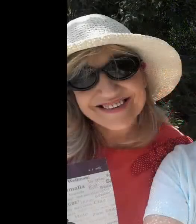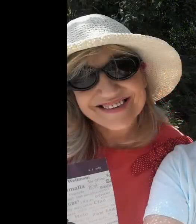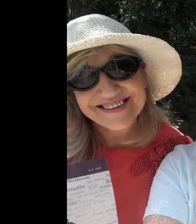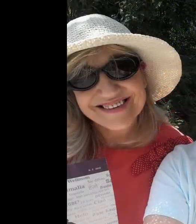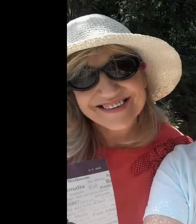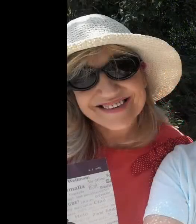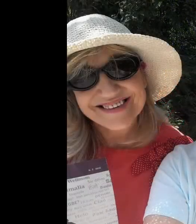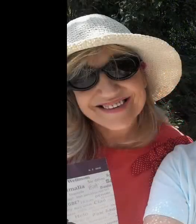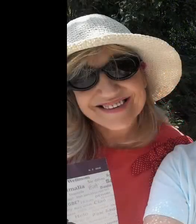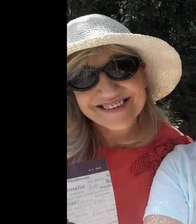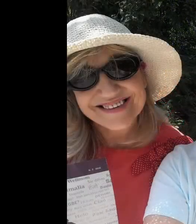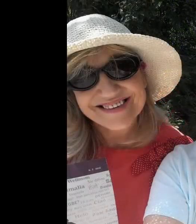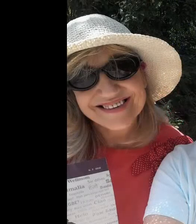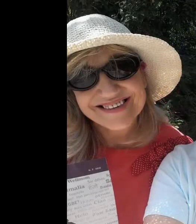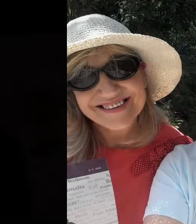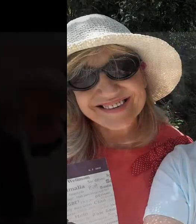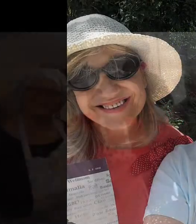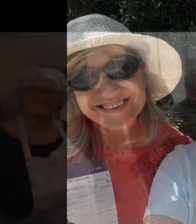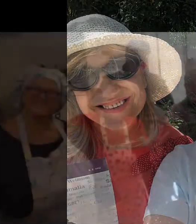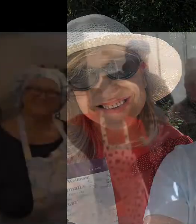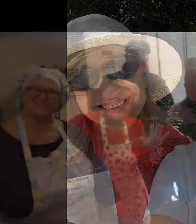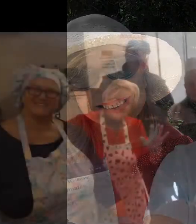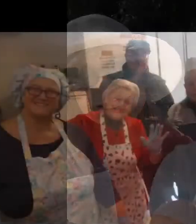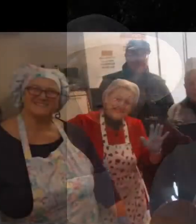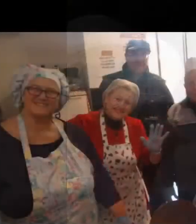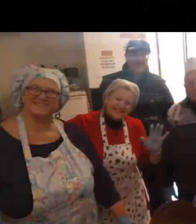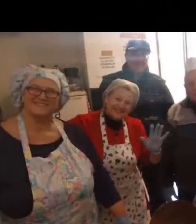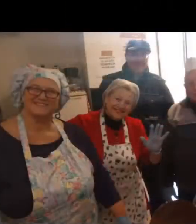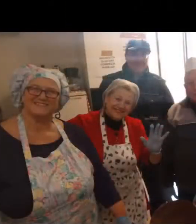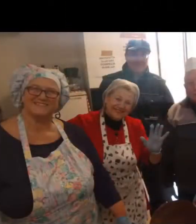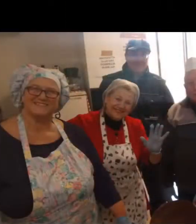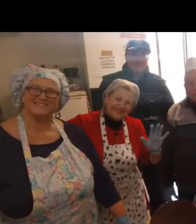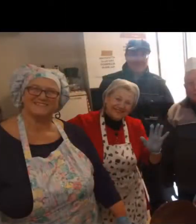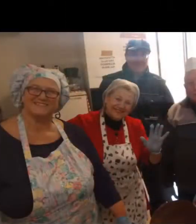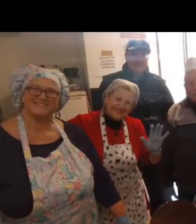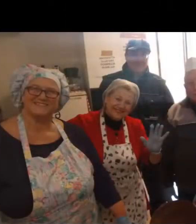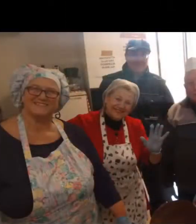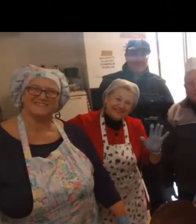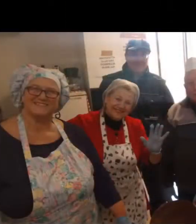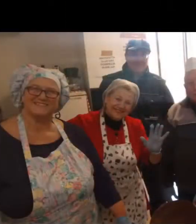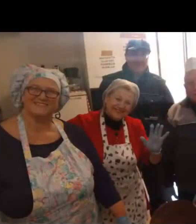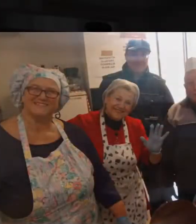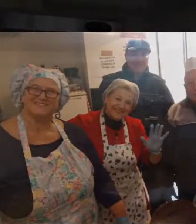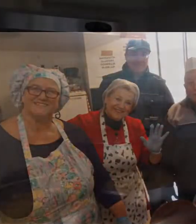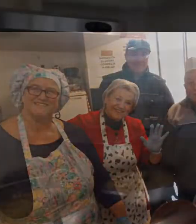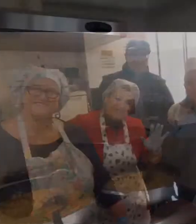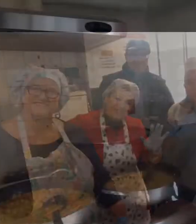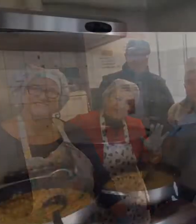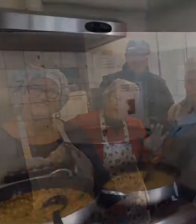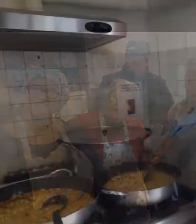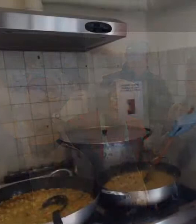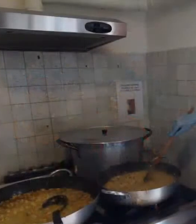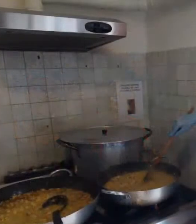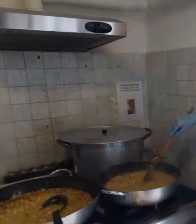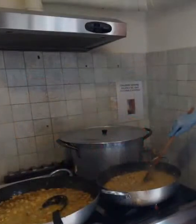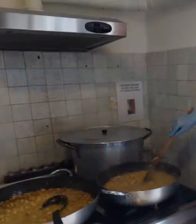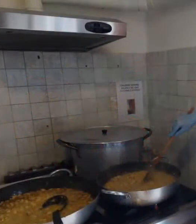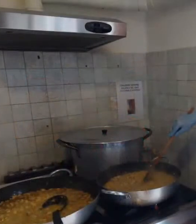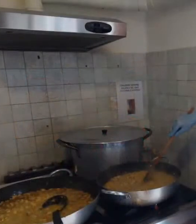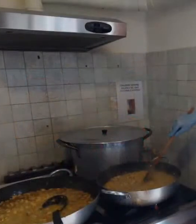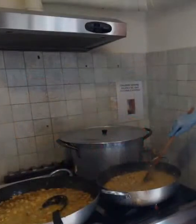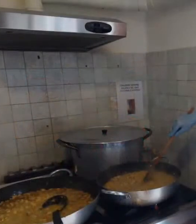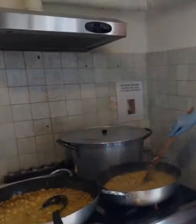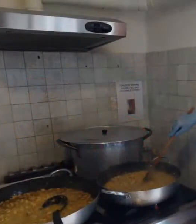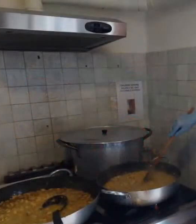mentre il sole splende ancora meno puro cielo blu